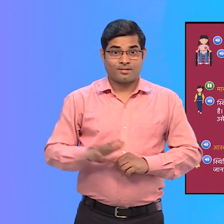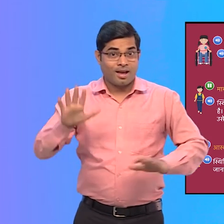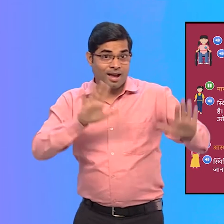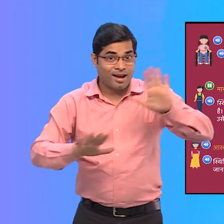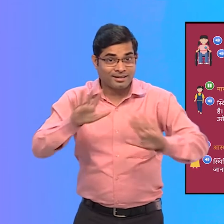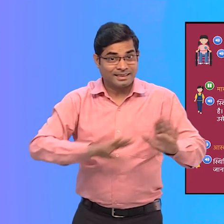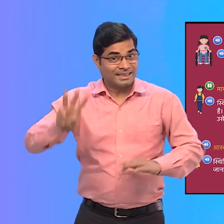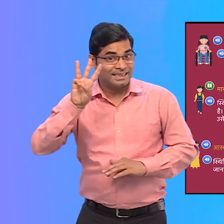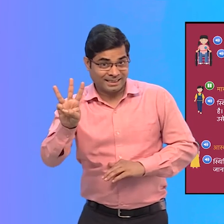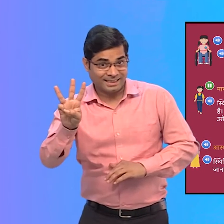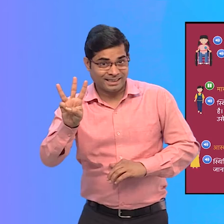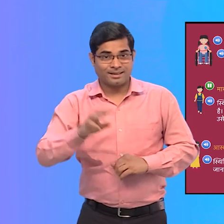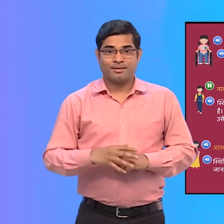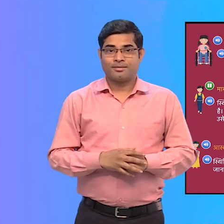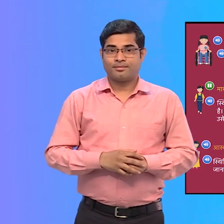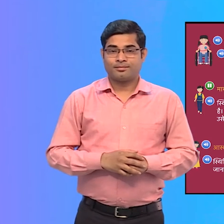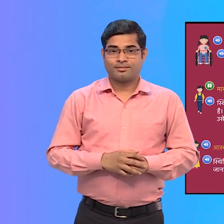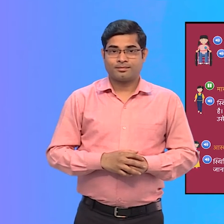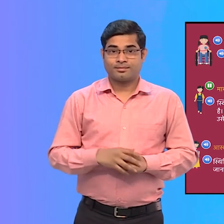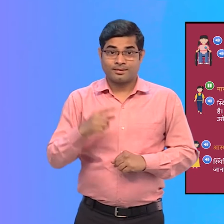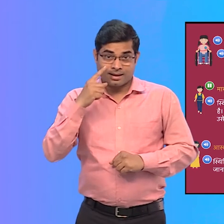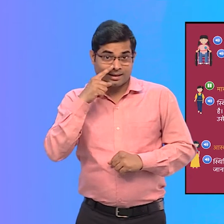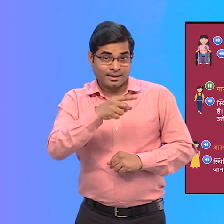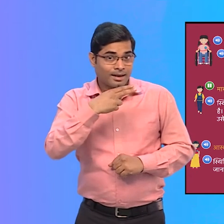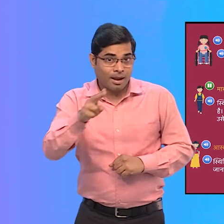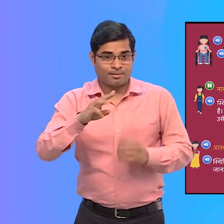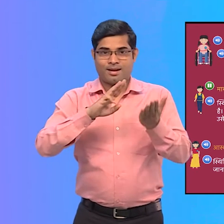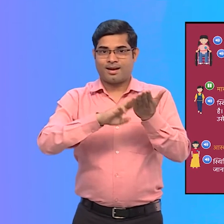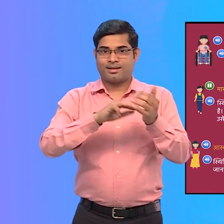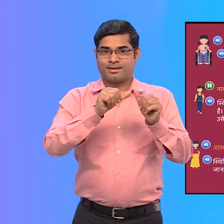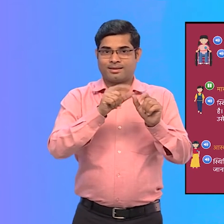कि चरित्र अतिथि कि माया यार